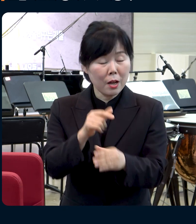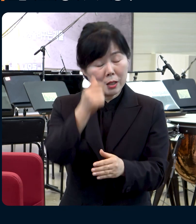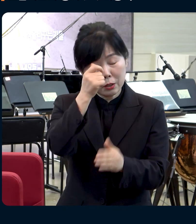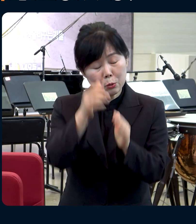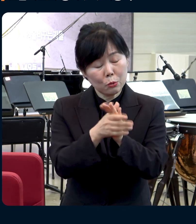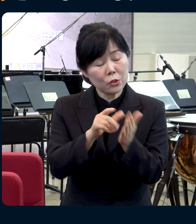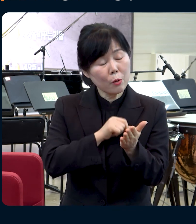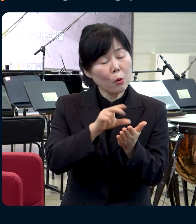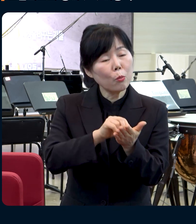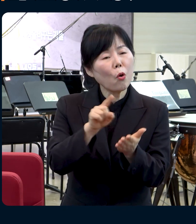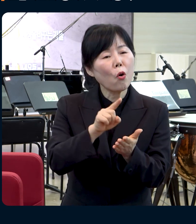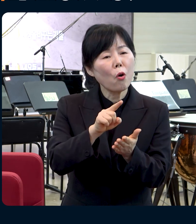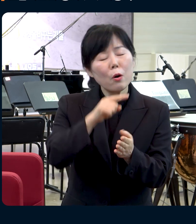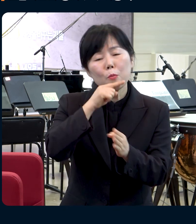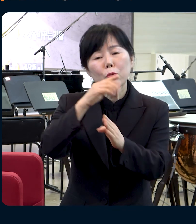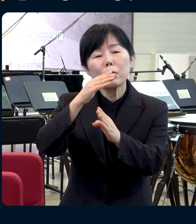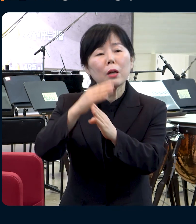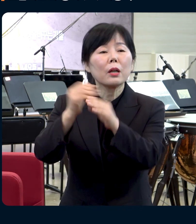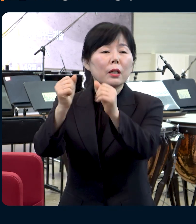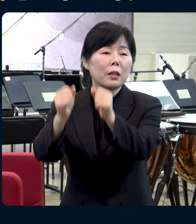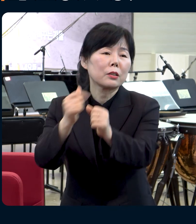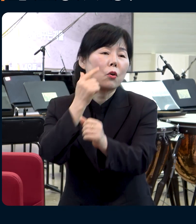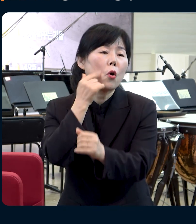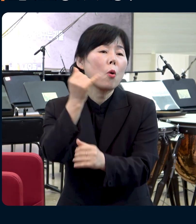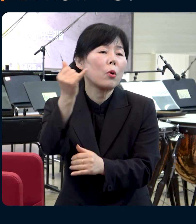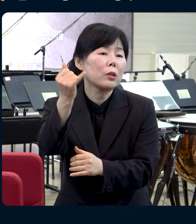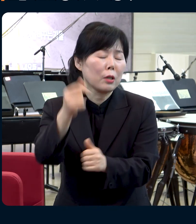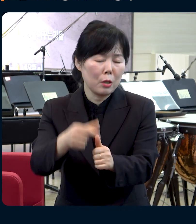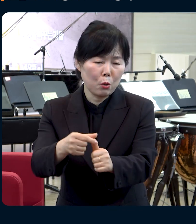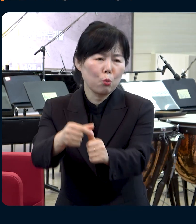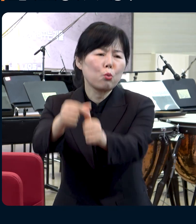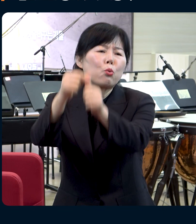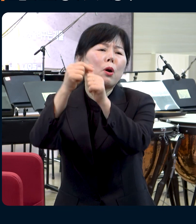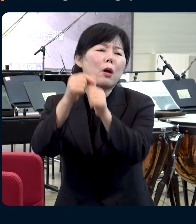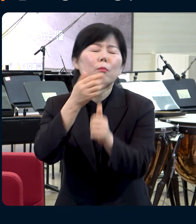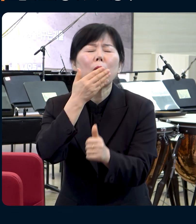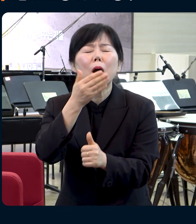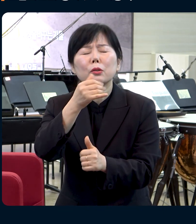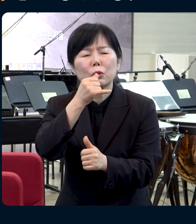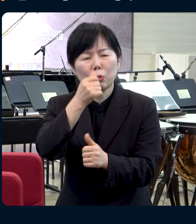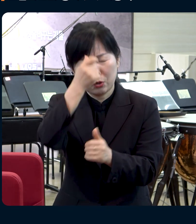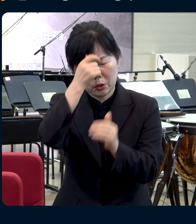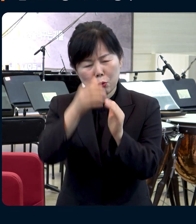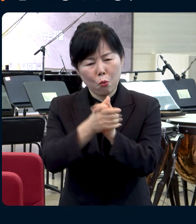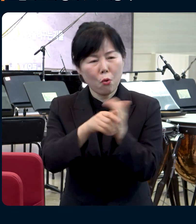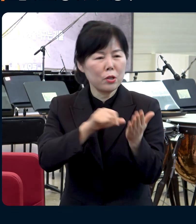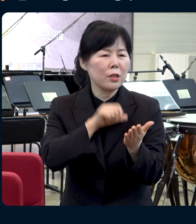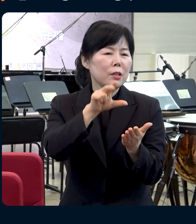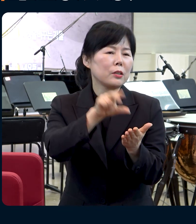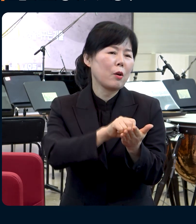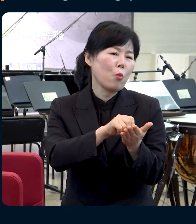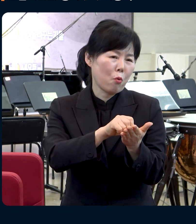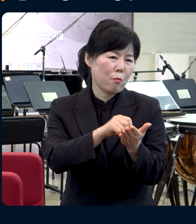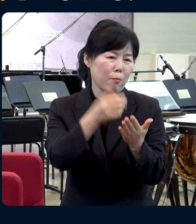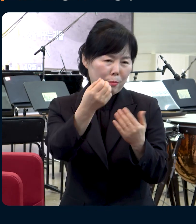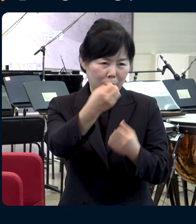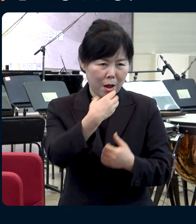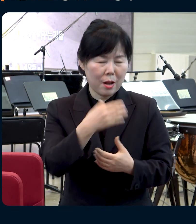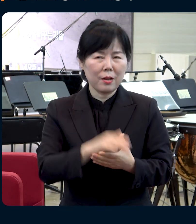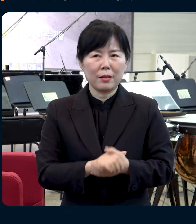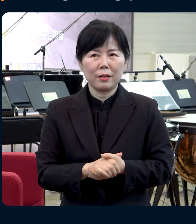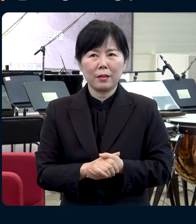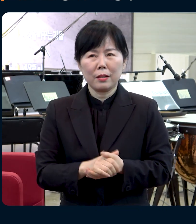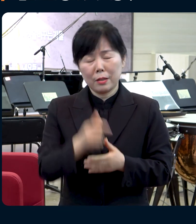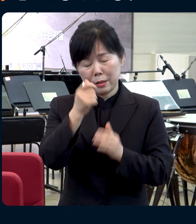것입니다. 북녘 땅에 있는 어머니 꼭 구원받게 해주세요라는 이러한 기도의 제목을 내는 것입니다. 여러분, 이런